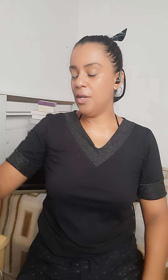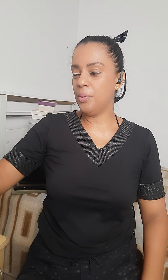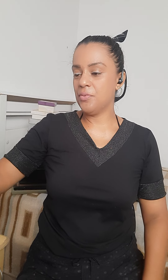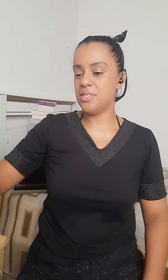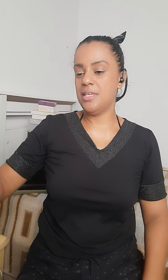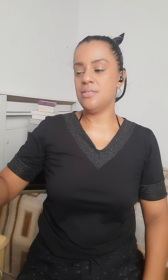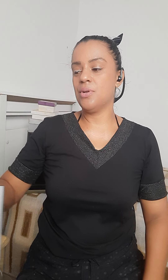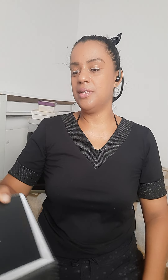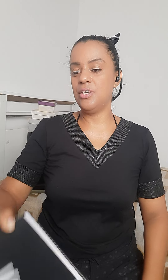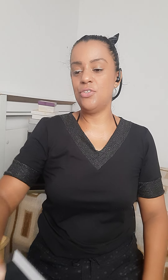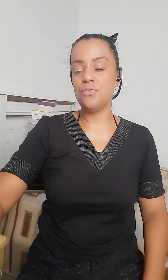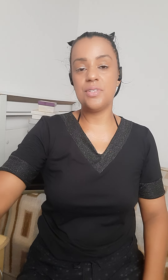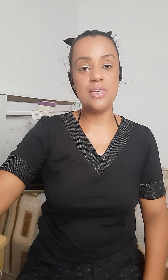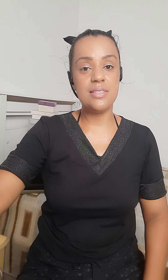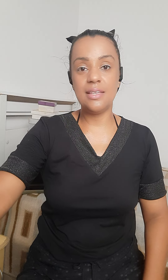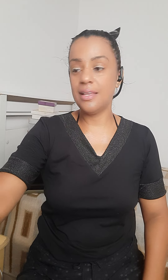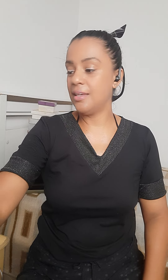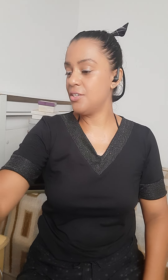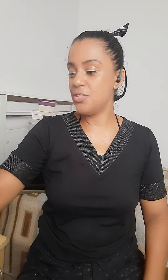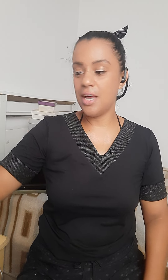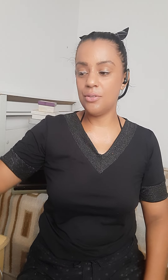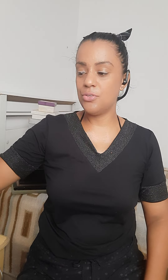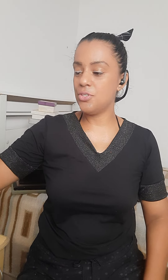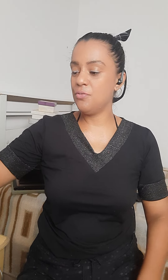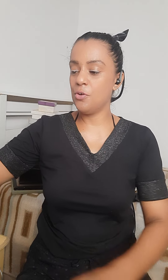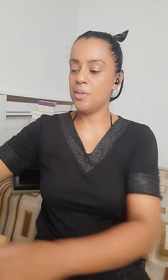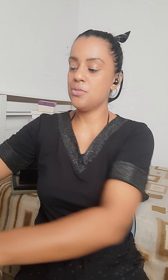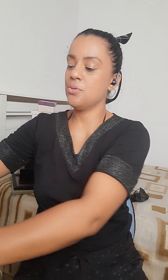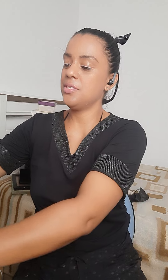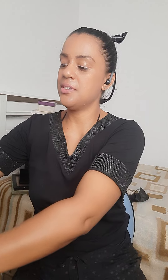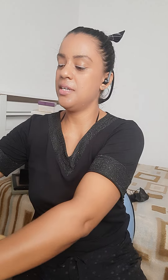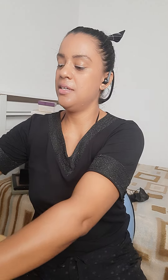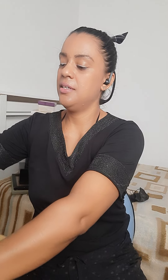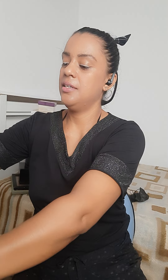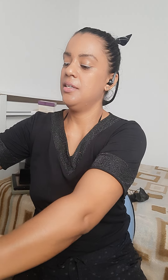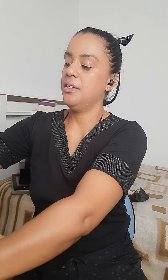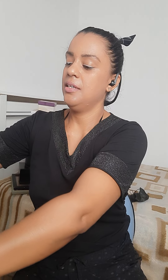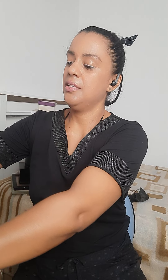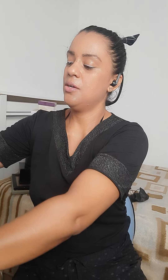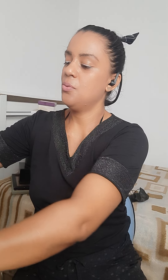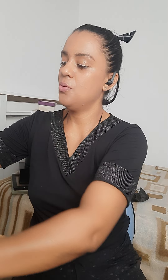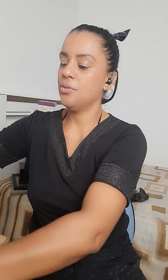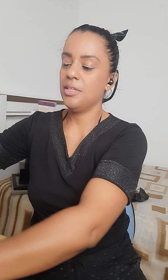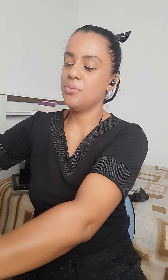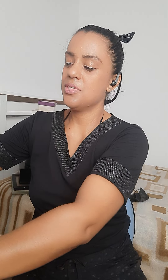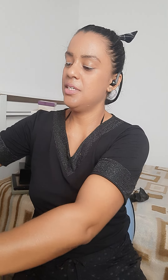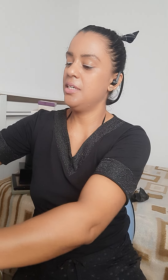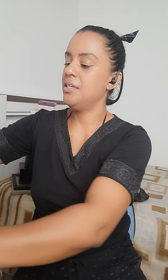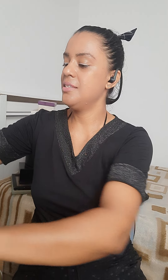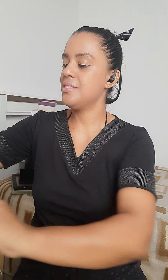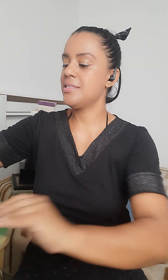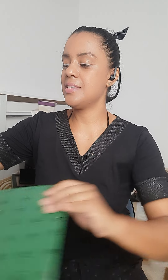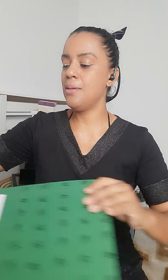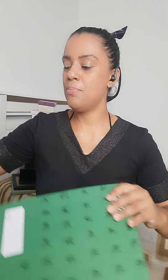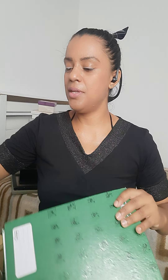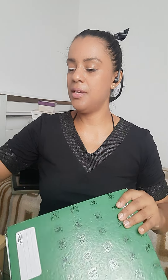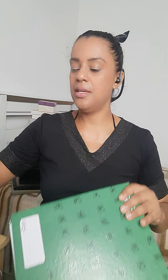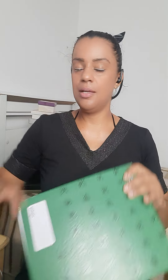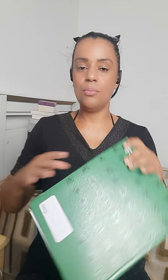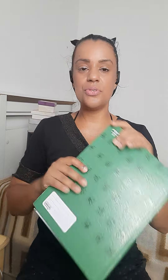para vocês, o caderninho de vocês tem que estar recheado de informações, né? Então, ó, temos que sempre